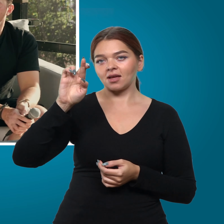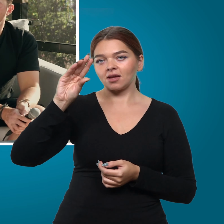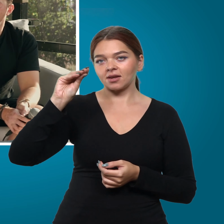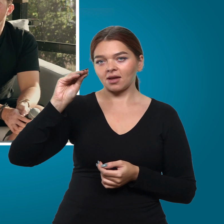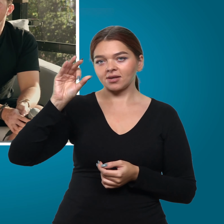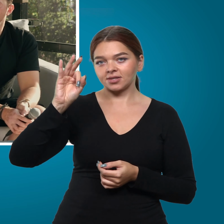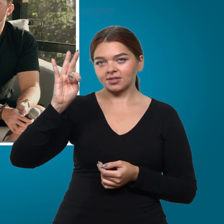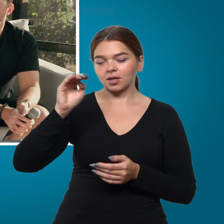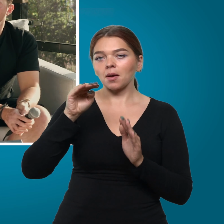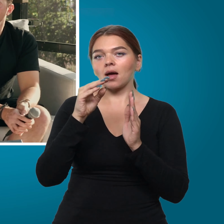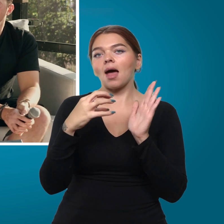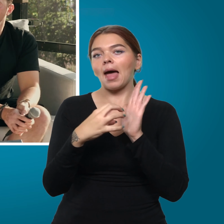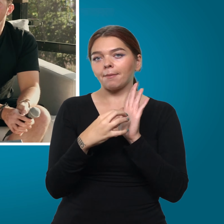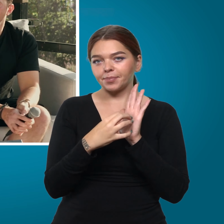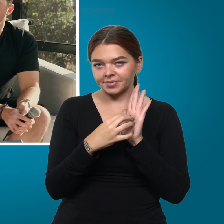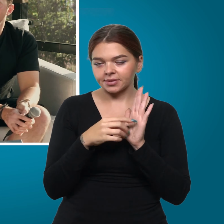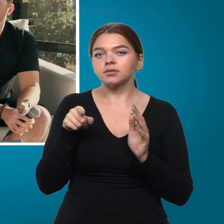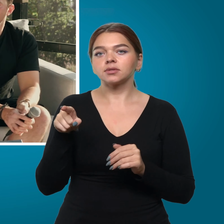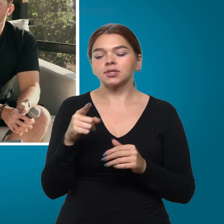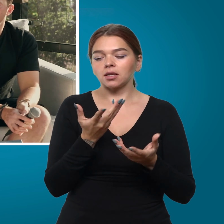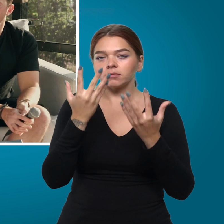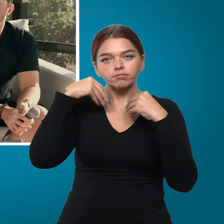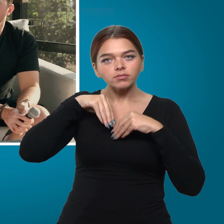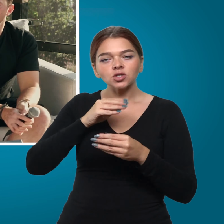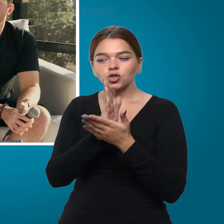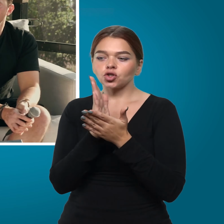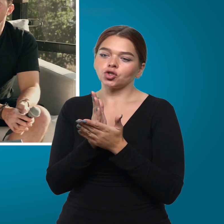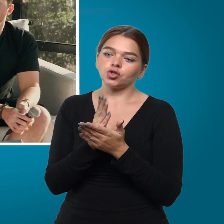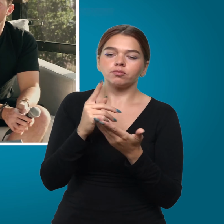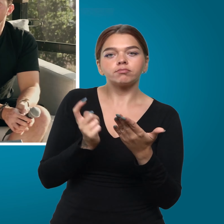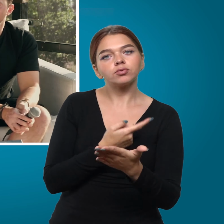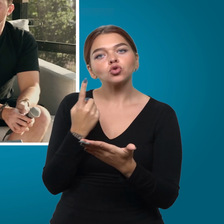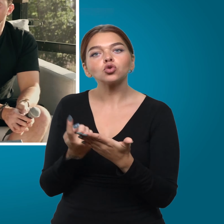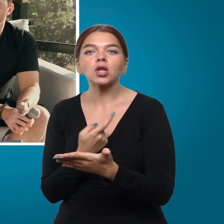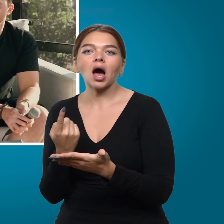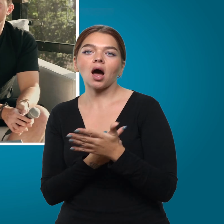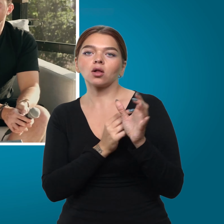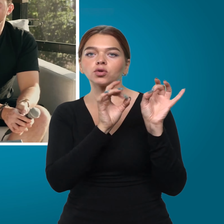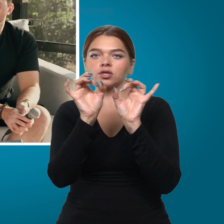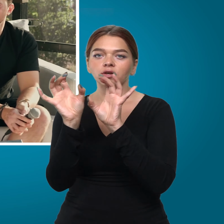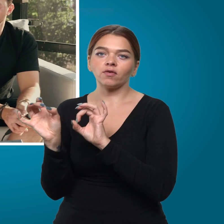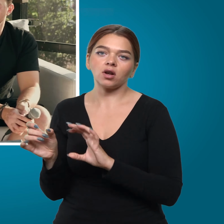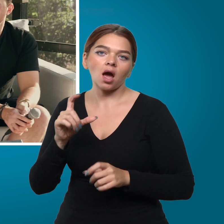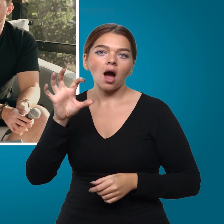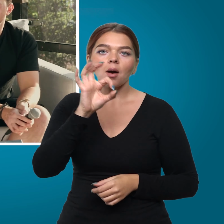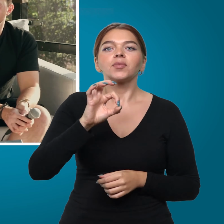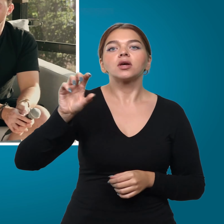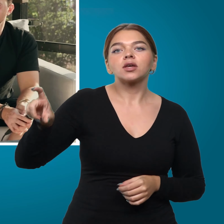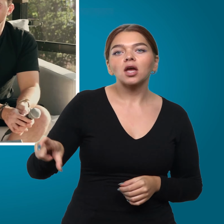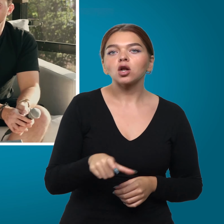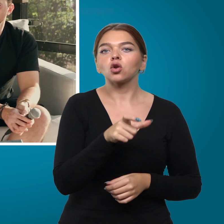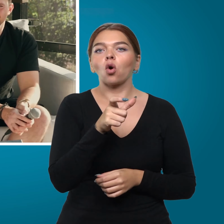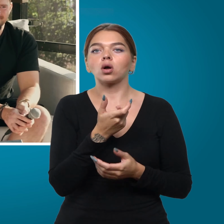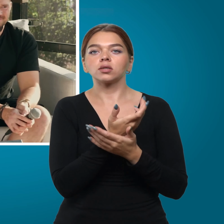Taip pat labai praverčia tiesiog, yra Pinterestas, pažiūrėkite, gal rasite kažkokio tai įkvėpimo,